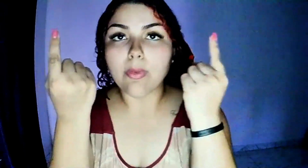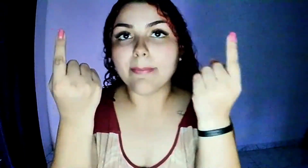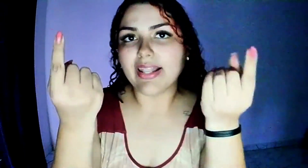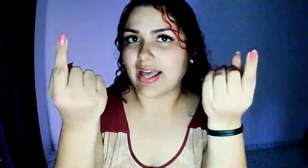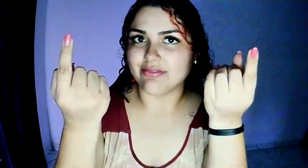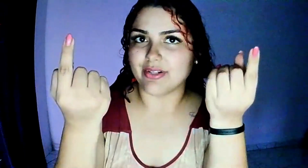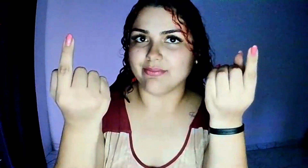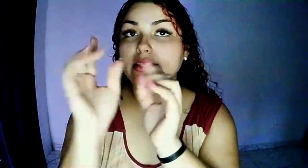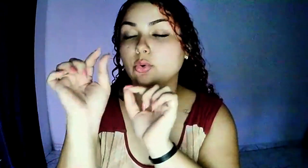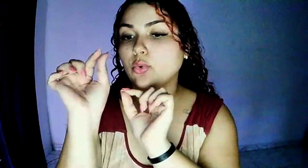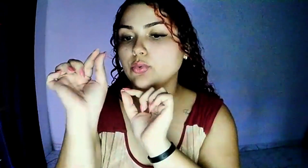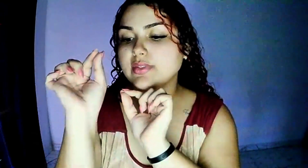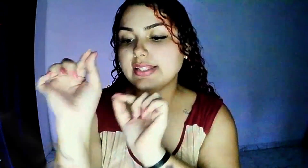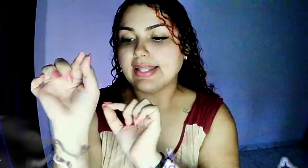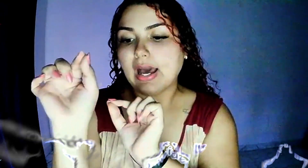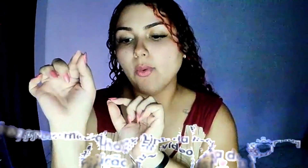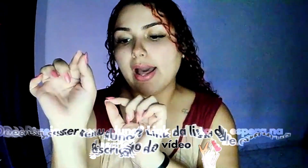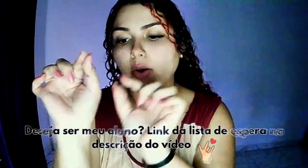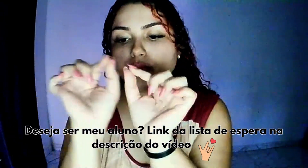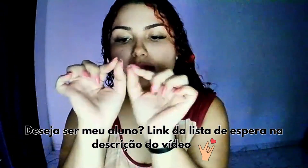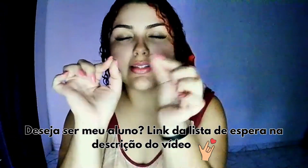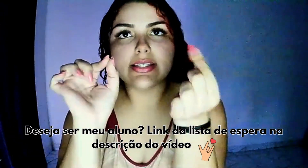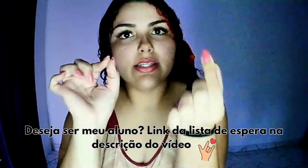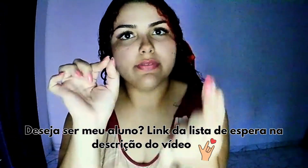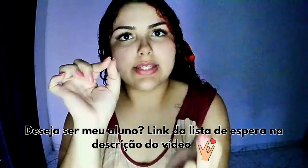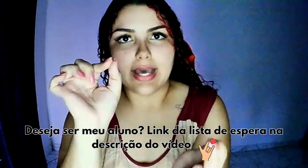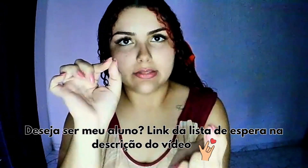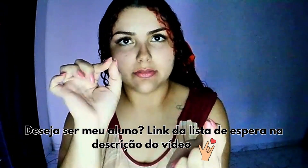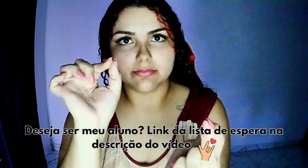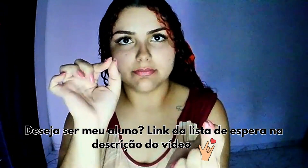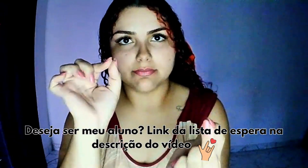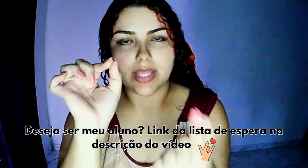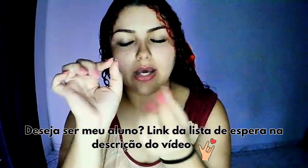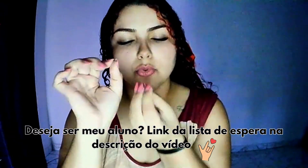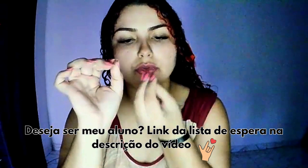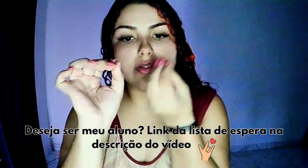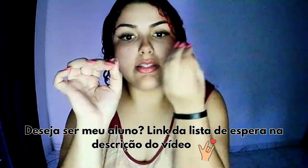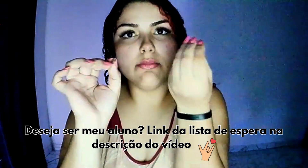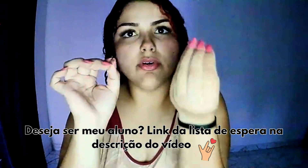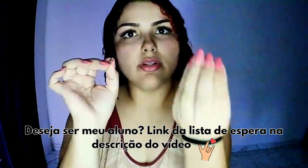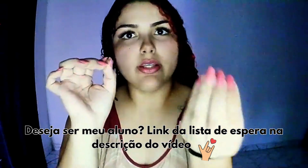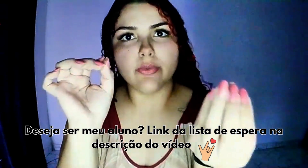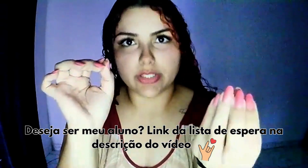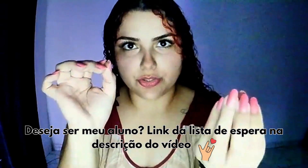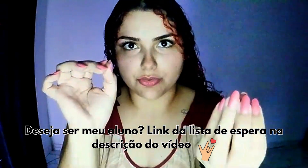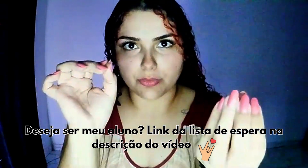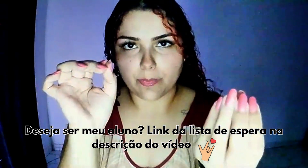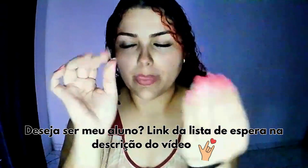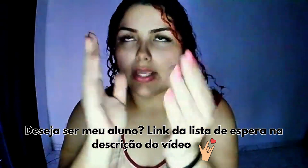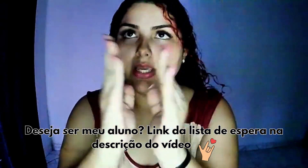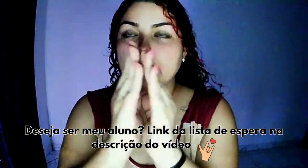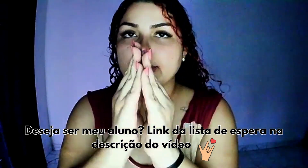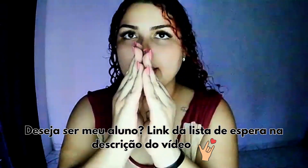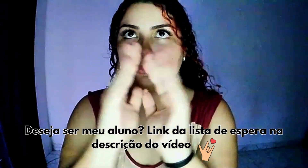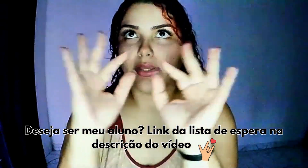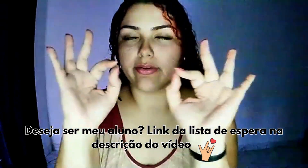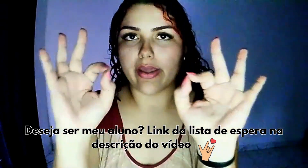uma palavra. Sim, um sinal a um significado, a um símbolo linguístico. Então, o que eu quero